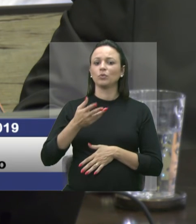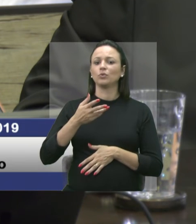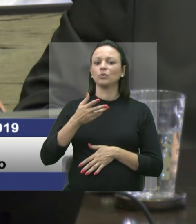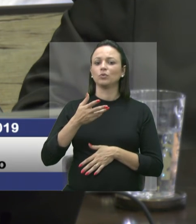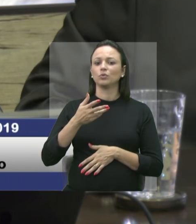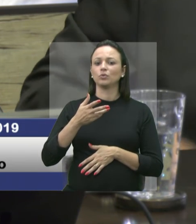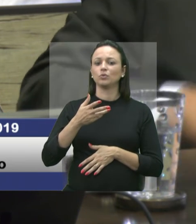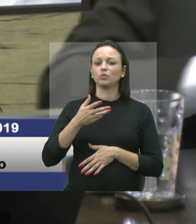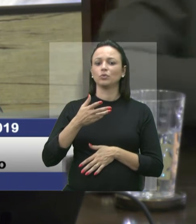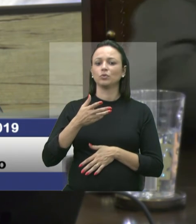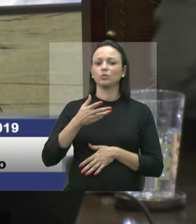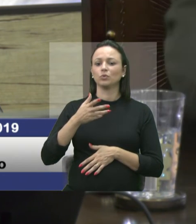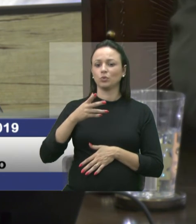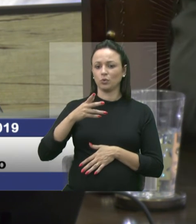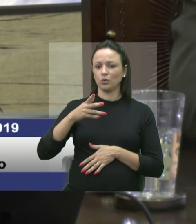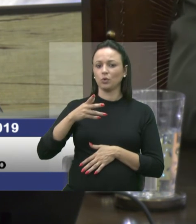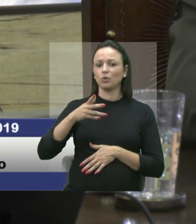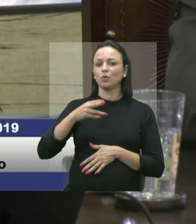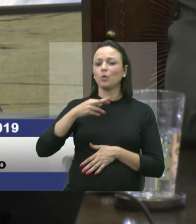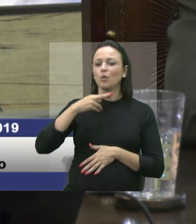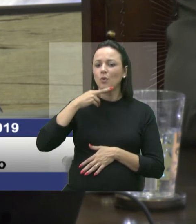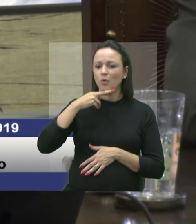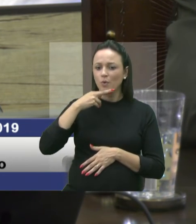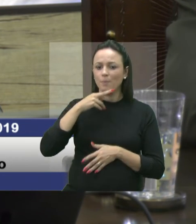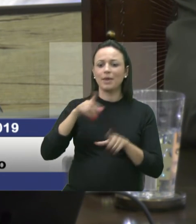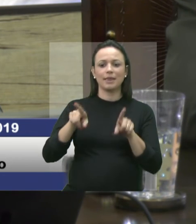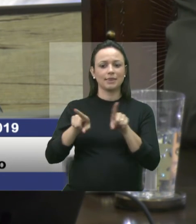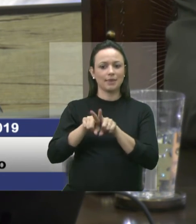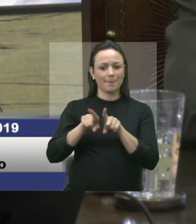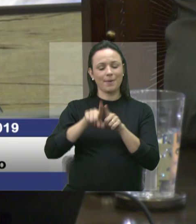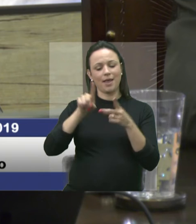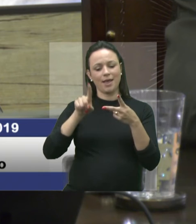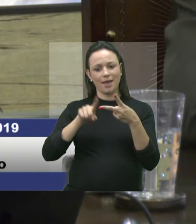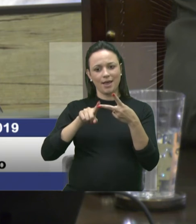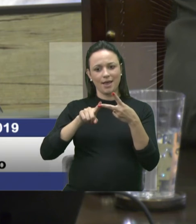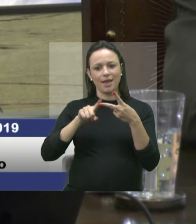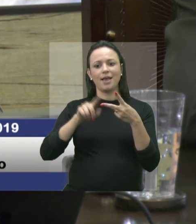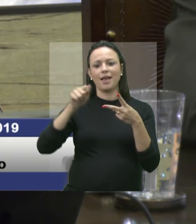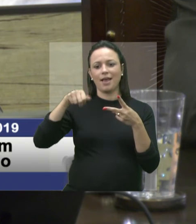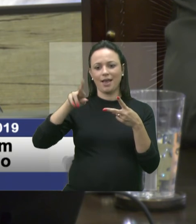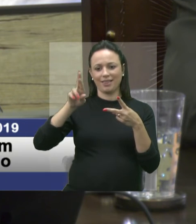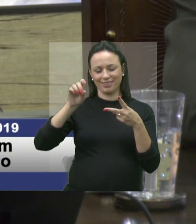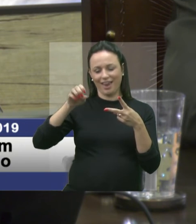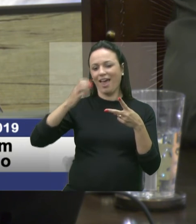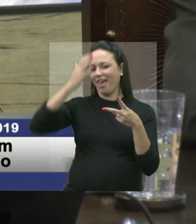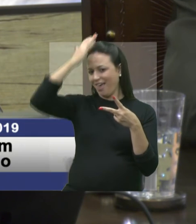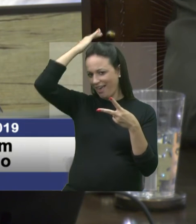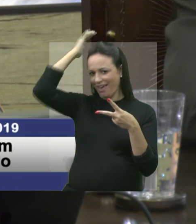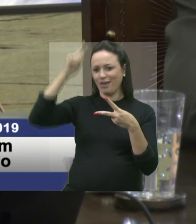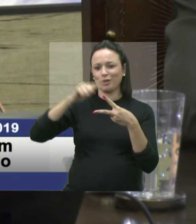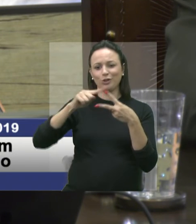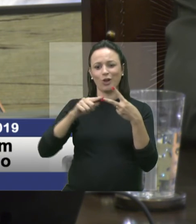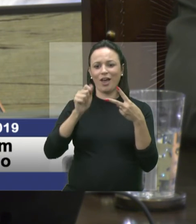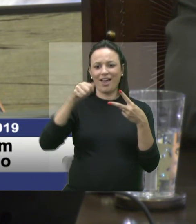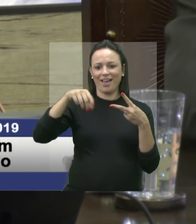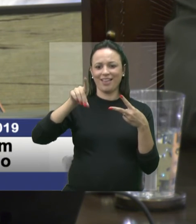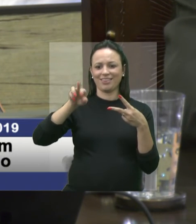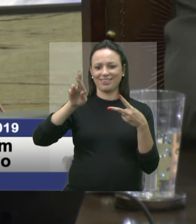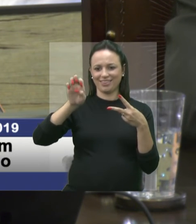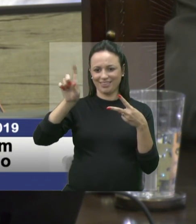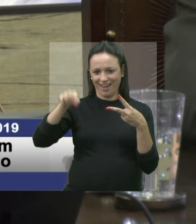o André Luiz Romim e o André Luiz Mendes, que puderam estar aqui conosco, dividir